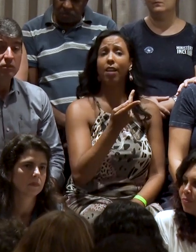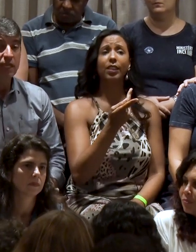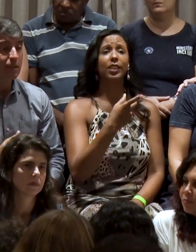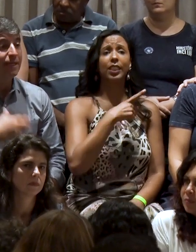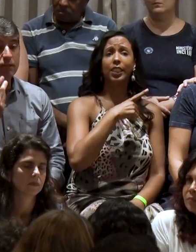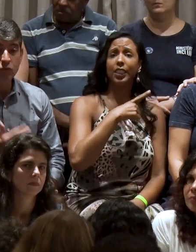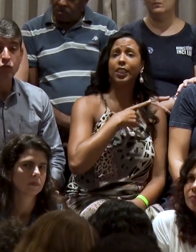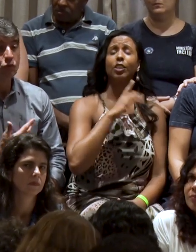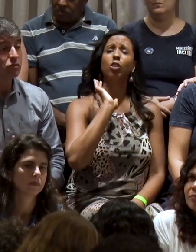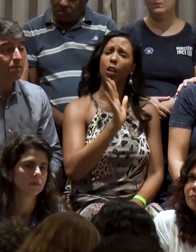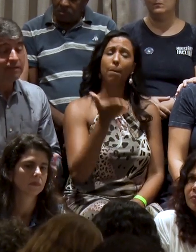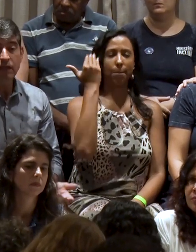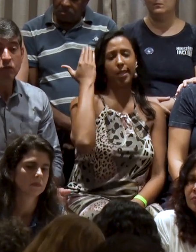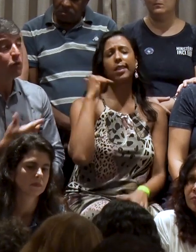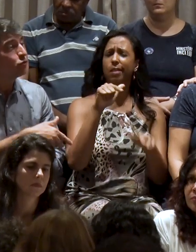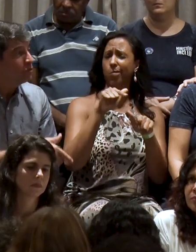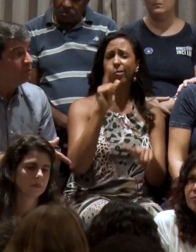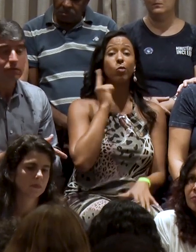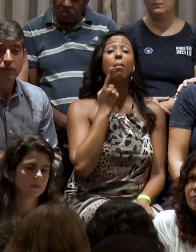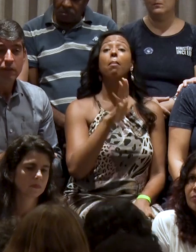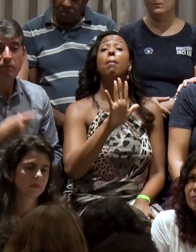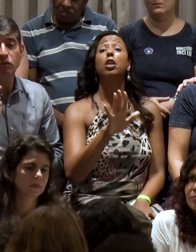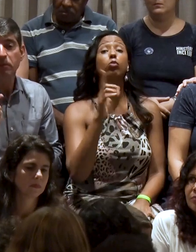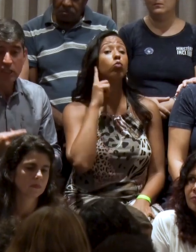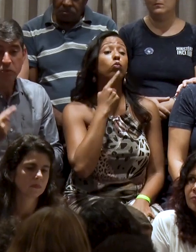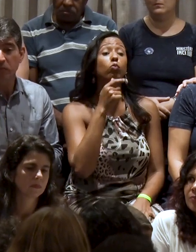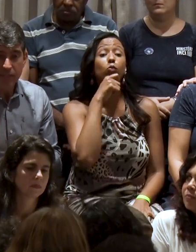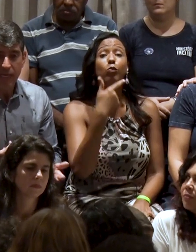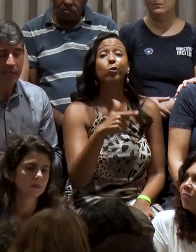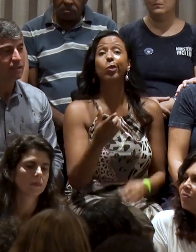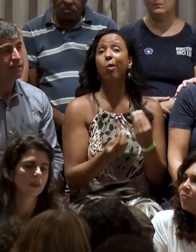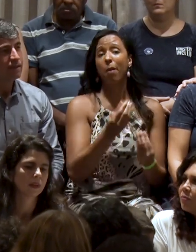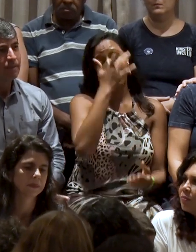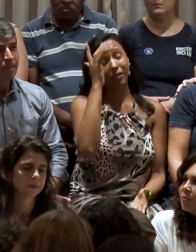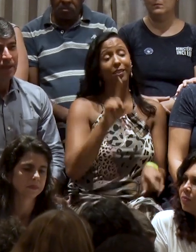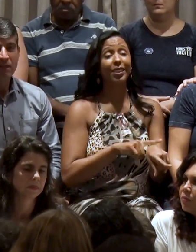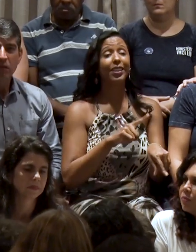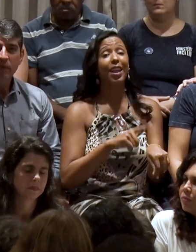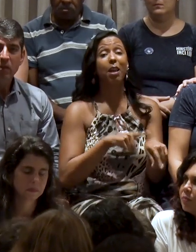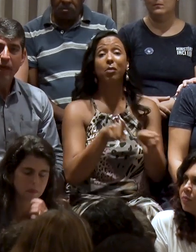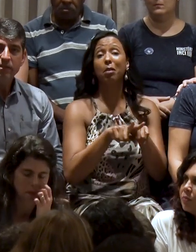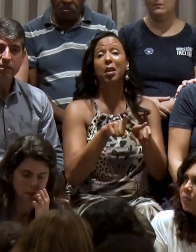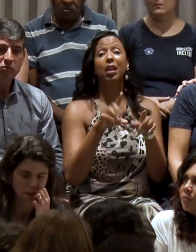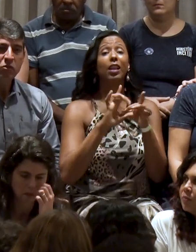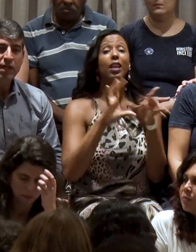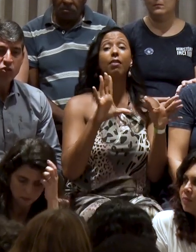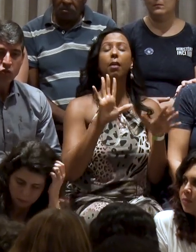já trabalhado com surdos, mas aí não tem um surdo e a pessoa também não tem disponibilidade. Então, para mim, é uma realização de um grande